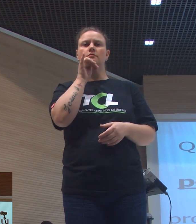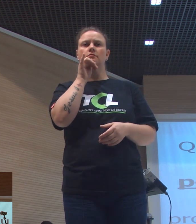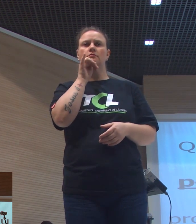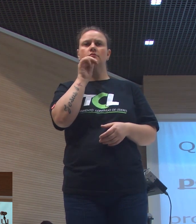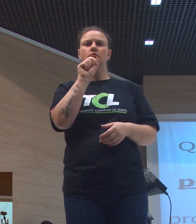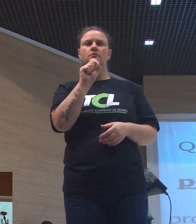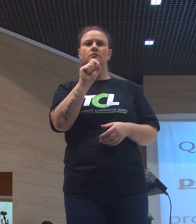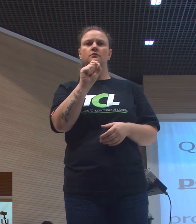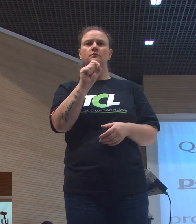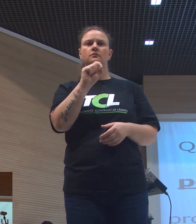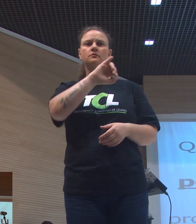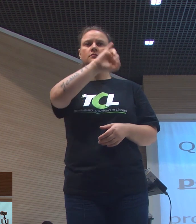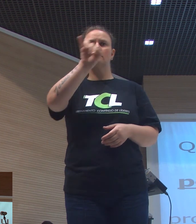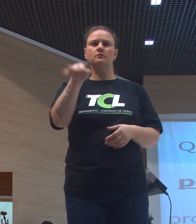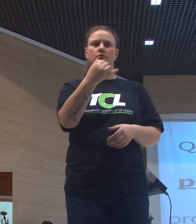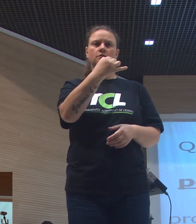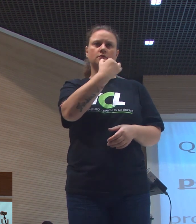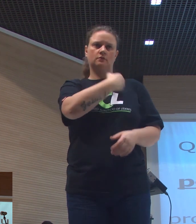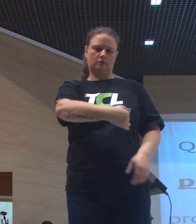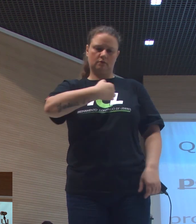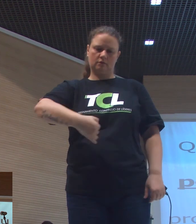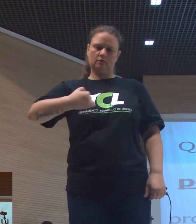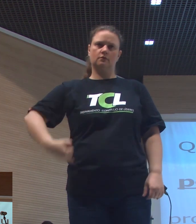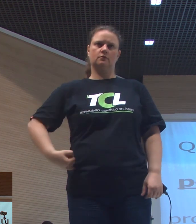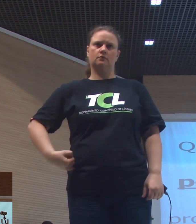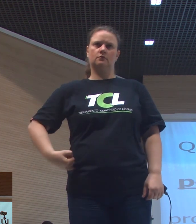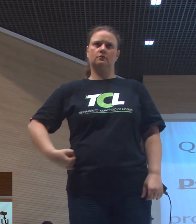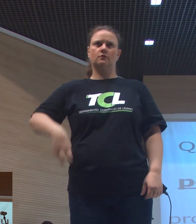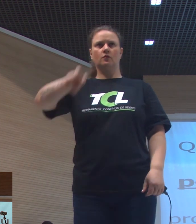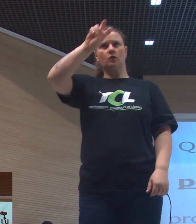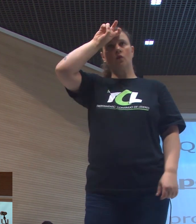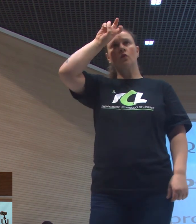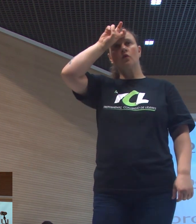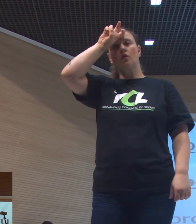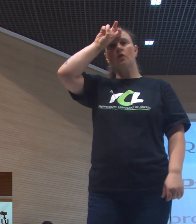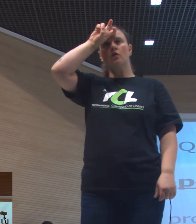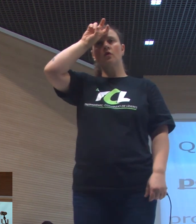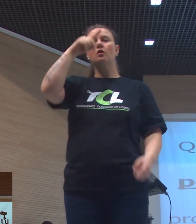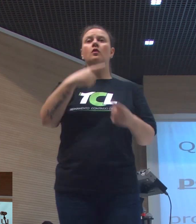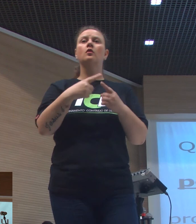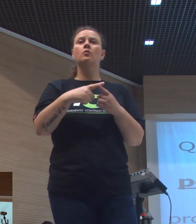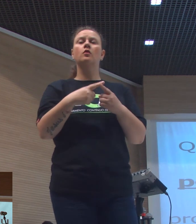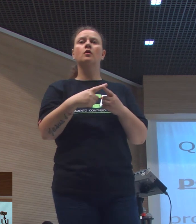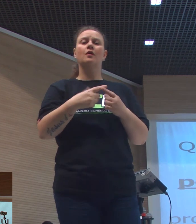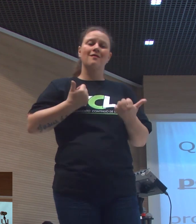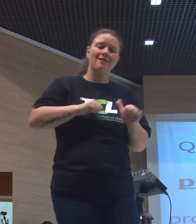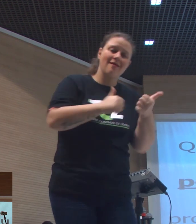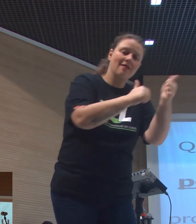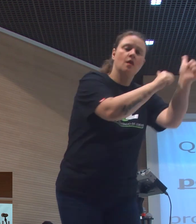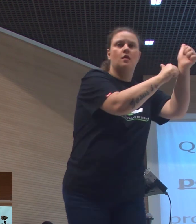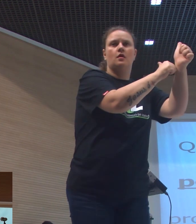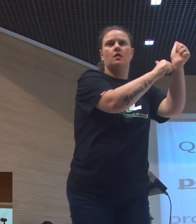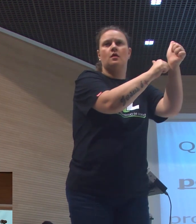disso é José do Egito. José, filho de Jacó. O cara foi perseguido porque ele era correto. Ele foi perseguido na